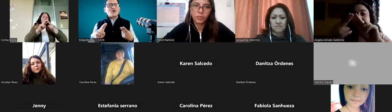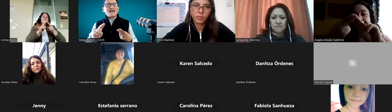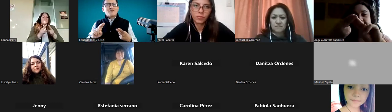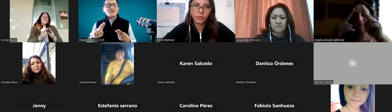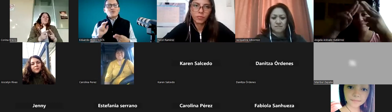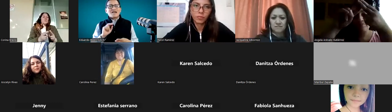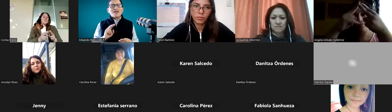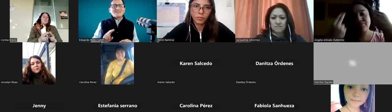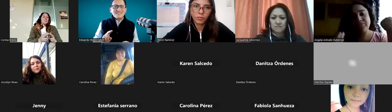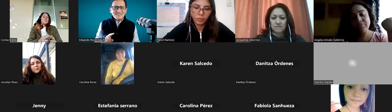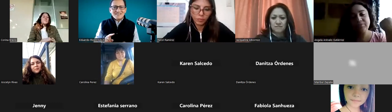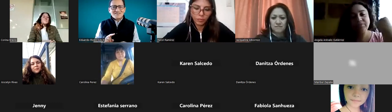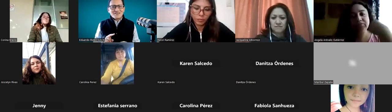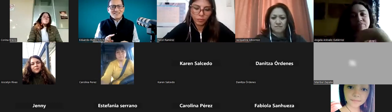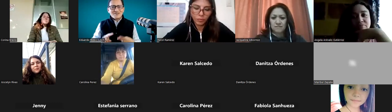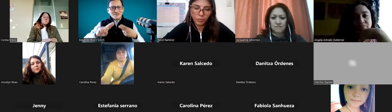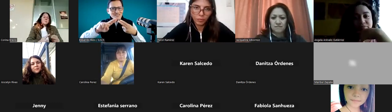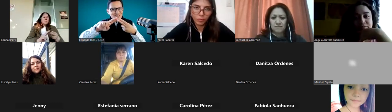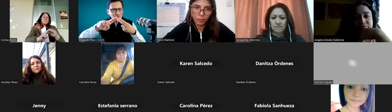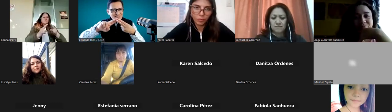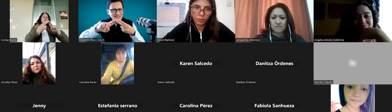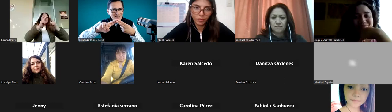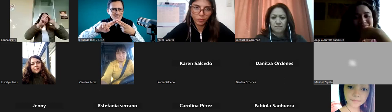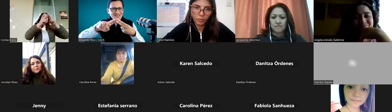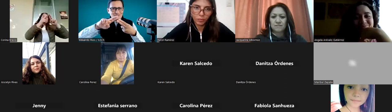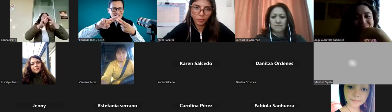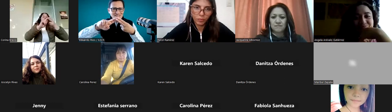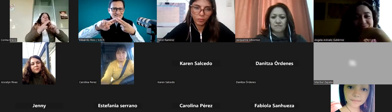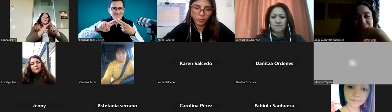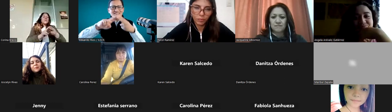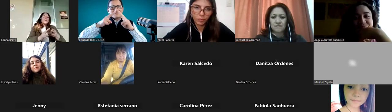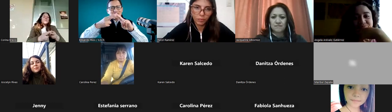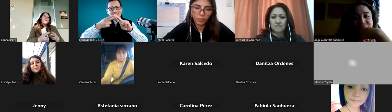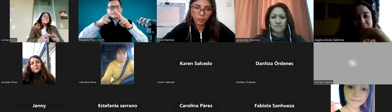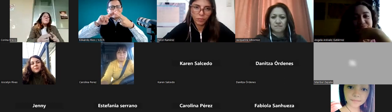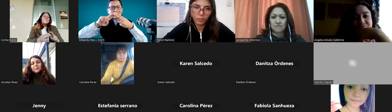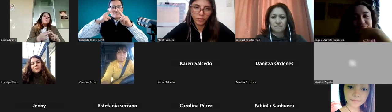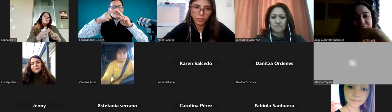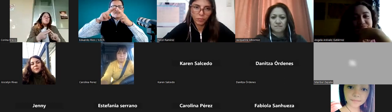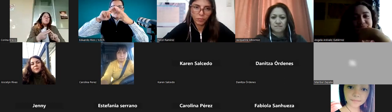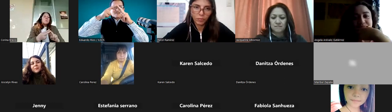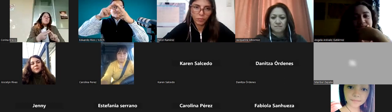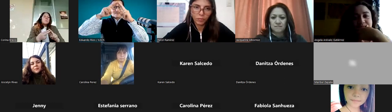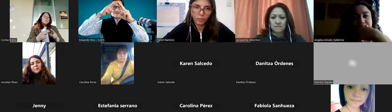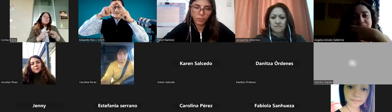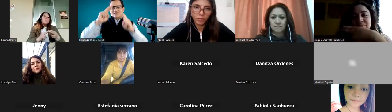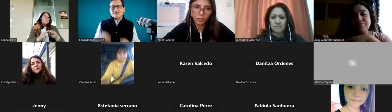Es como cuando pegamos las cerchas, ¿cierto?, del techo, que se juntan las partecitas de las cerchas para ir creando